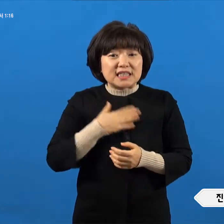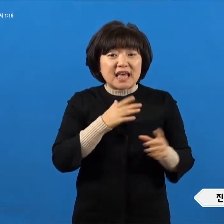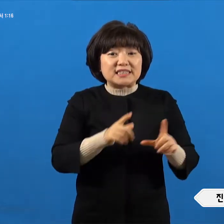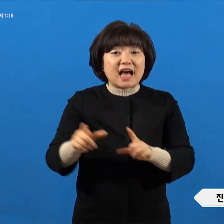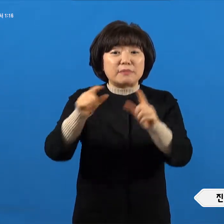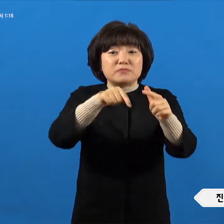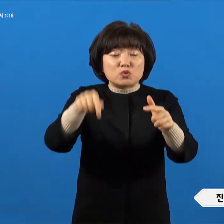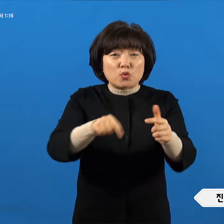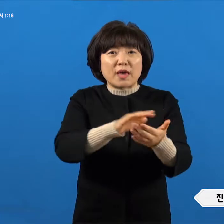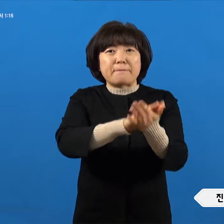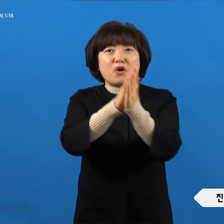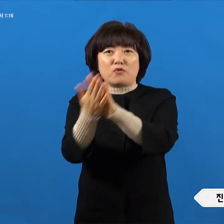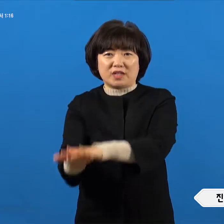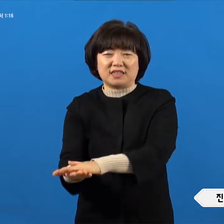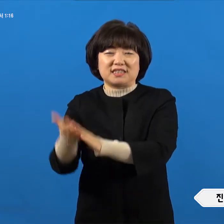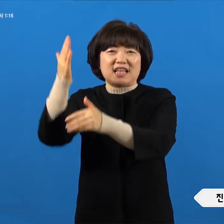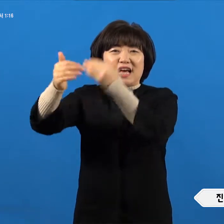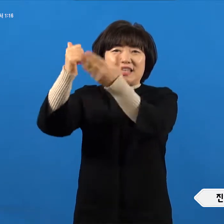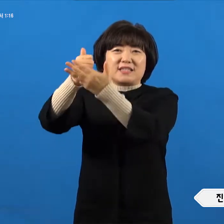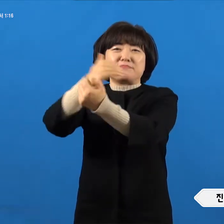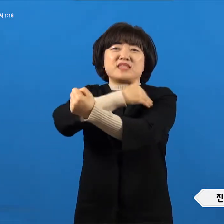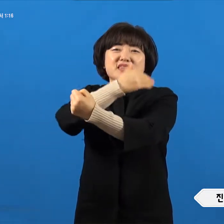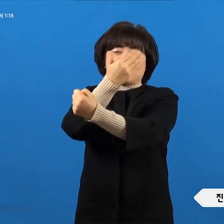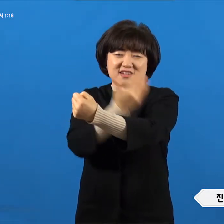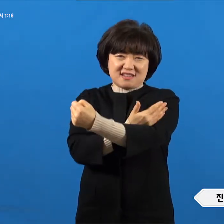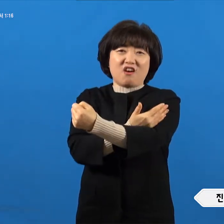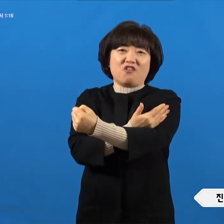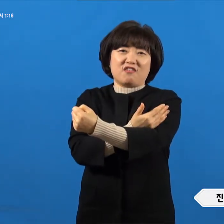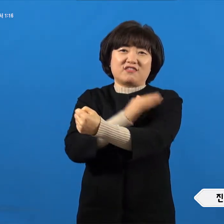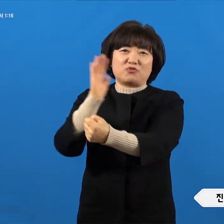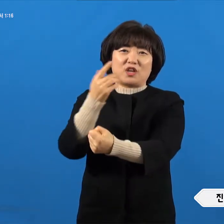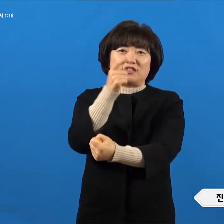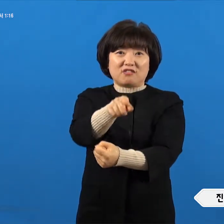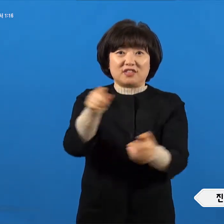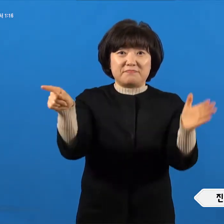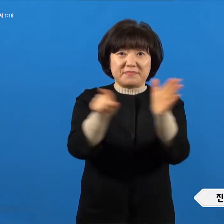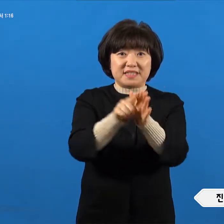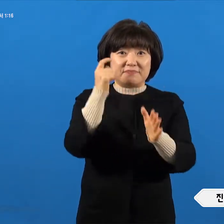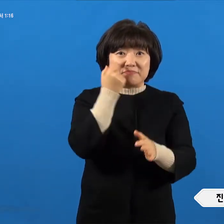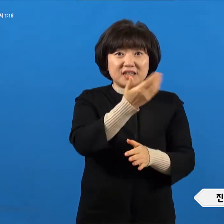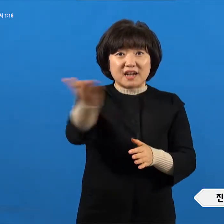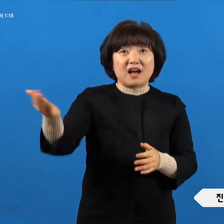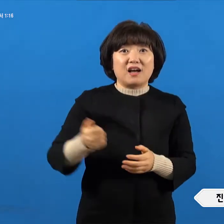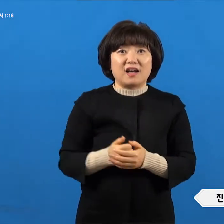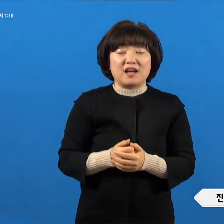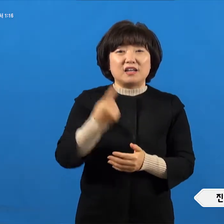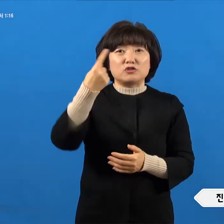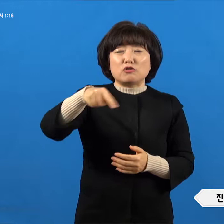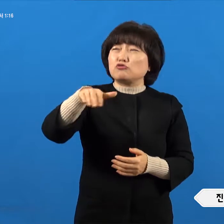내 삶을 변화시키는 하나님의 능력이신 것을 믿습니까?